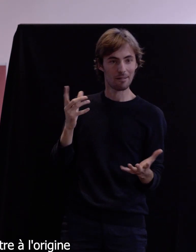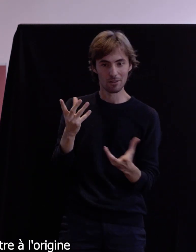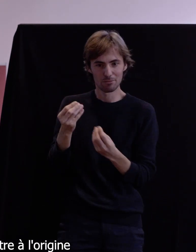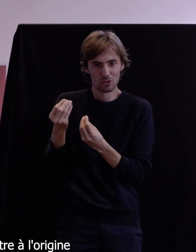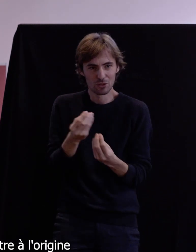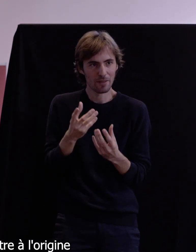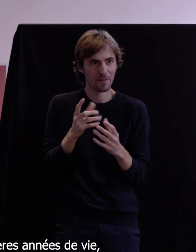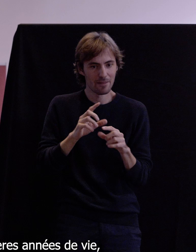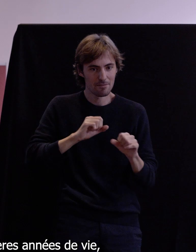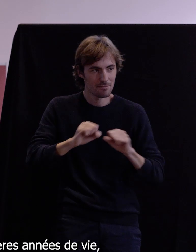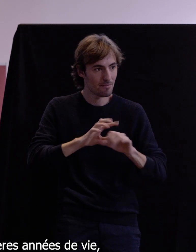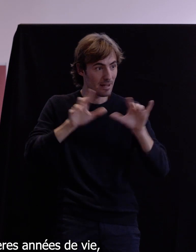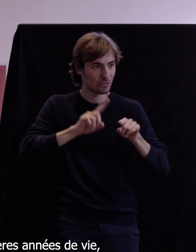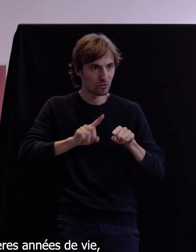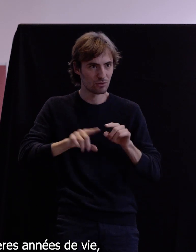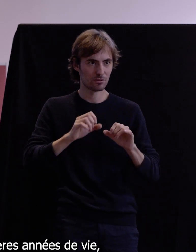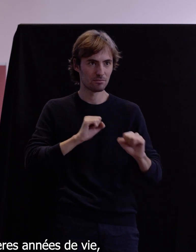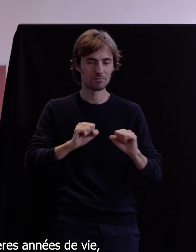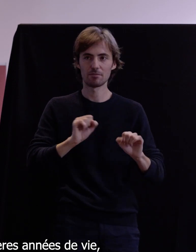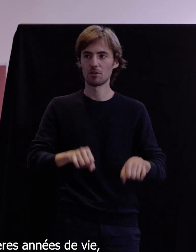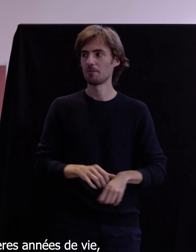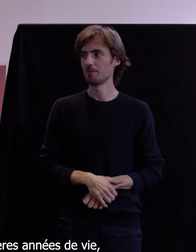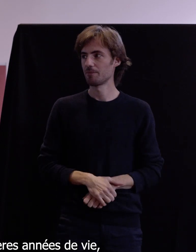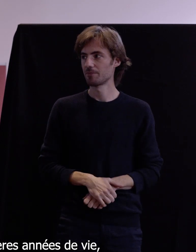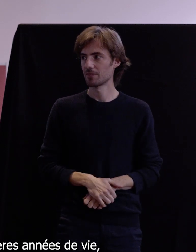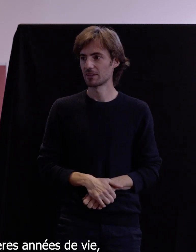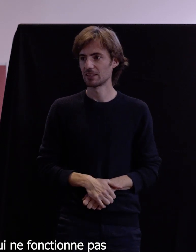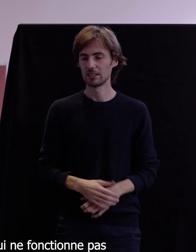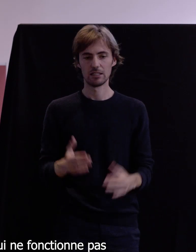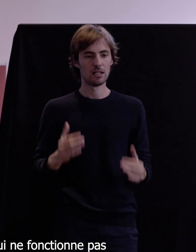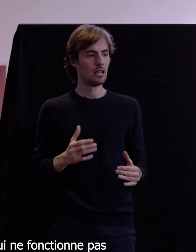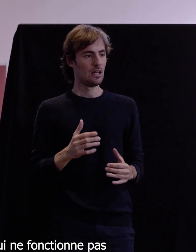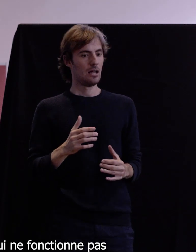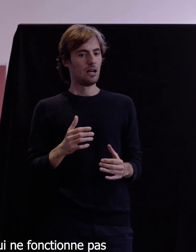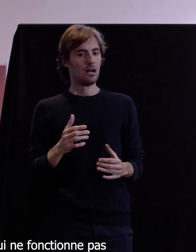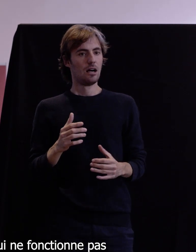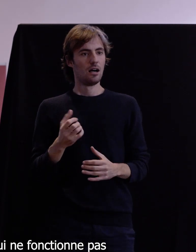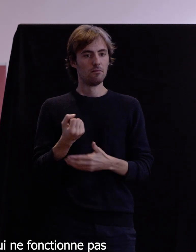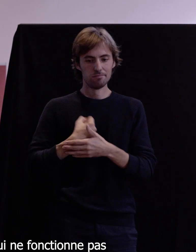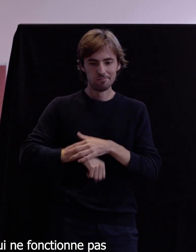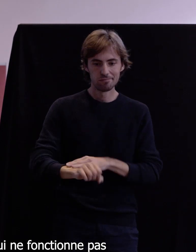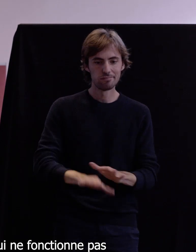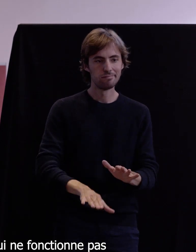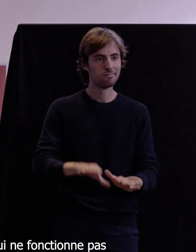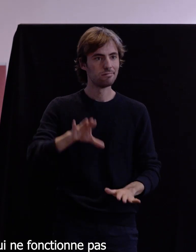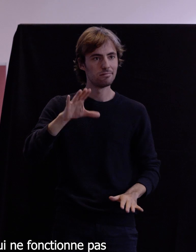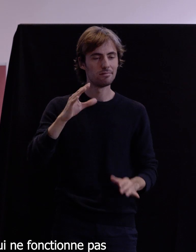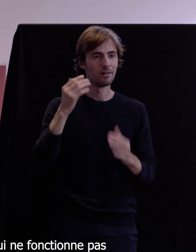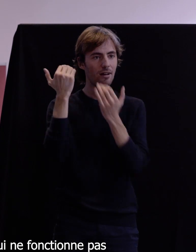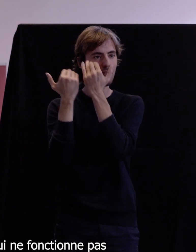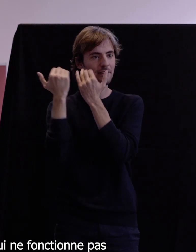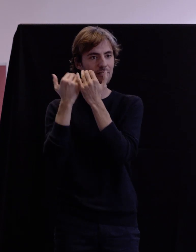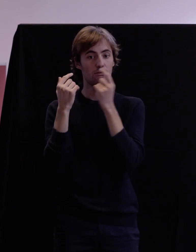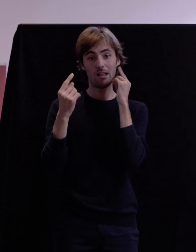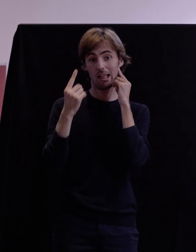choses. Alors, dans les premières années de vie, comment on se rend compte qu'on a un vestibule qui ne fonctionne pas sur les